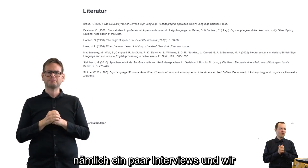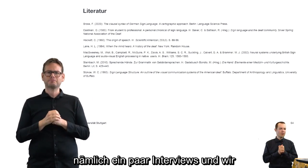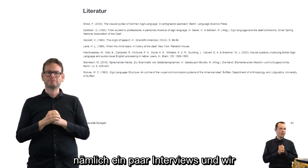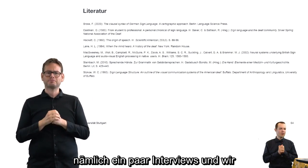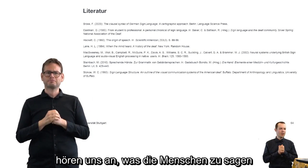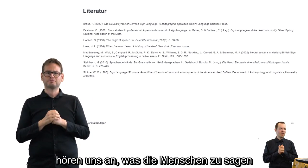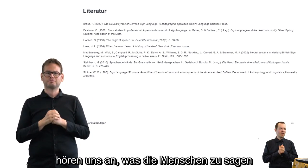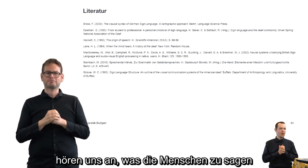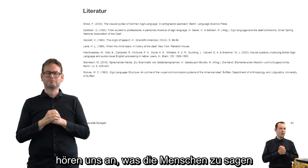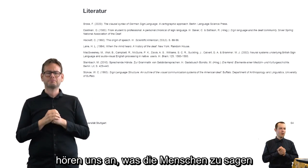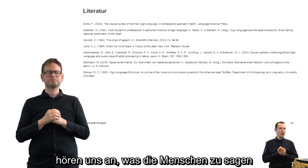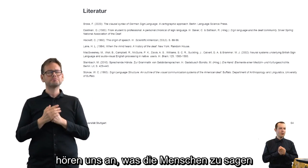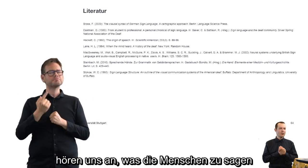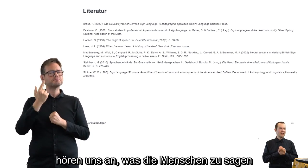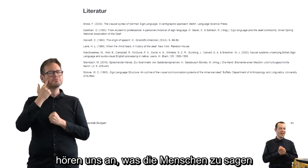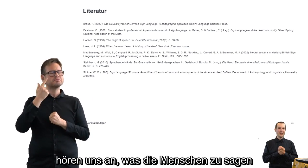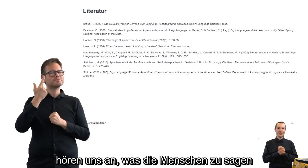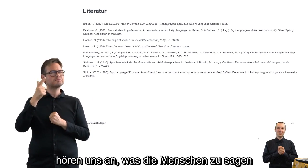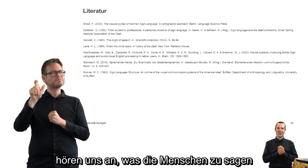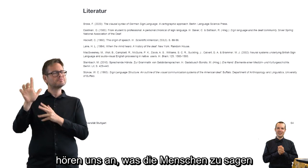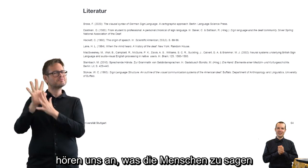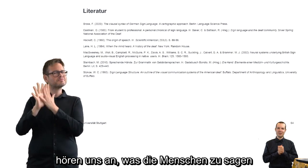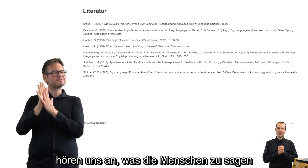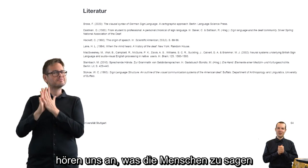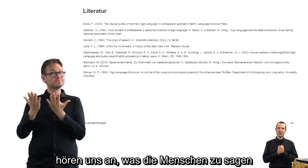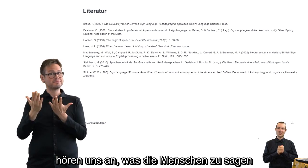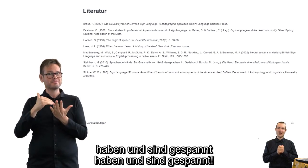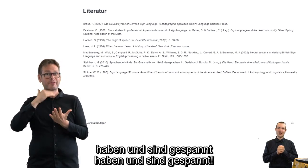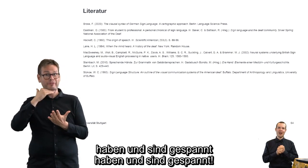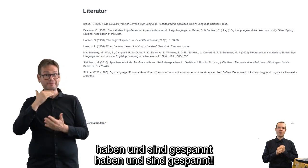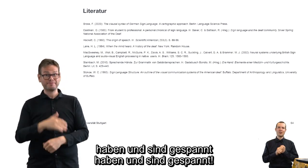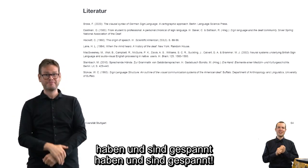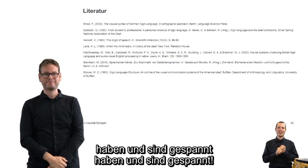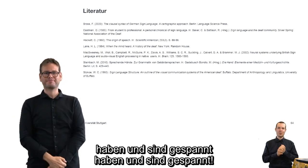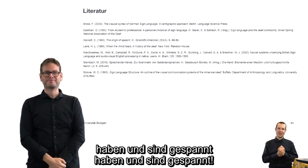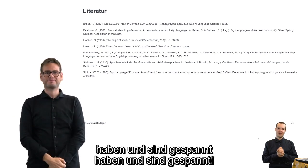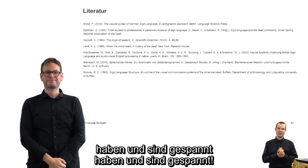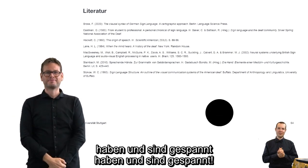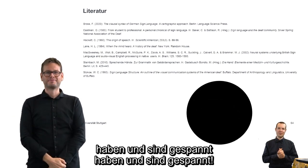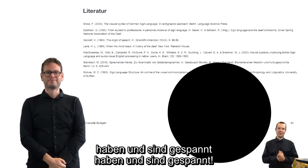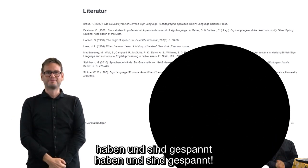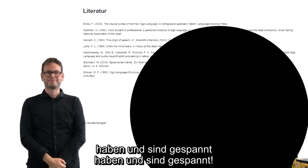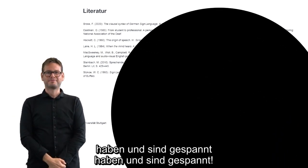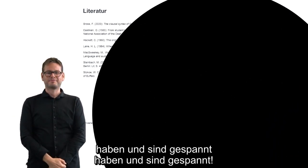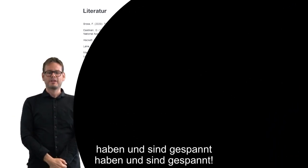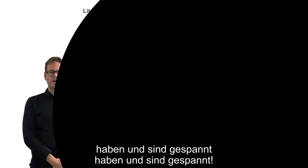und wir hören uns an was die Menschen zu sagen haben und sind gespannt